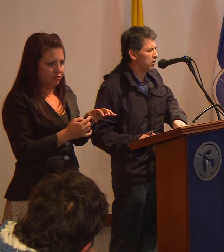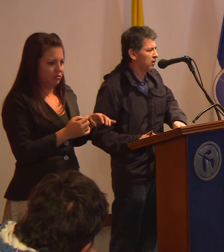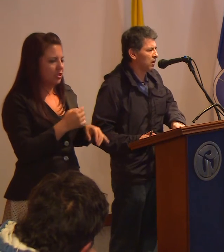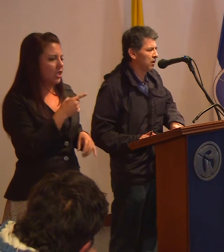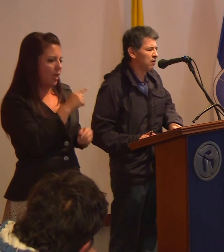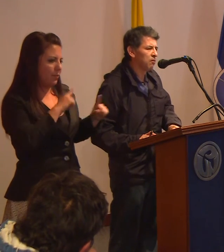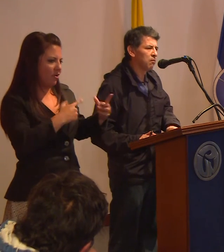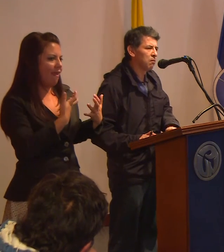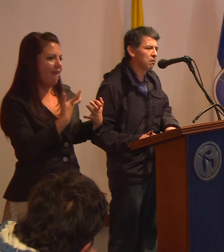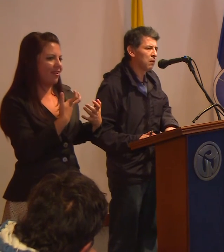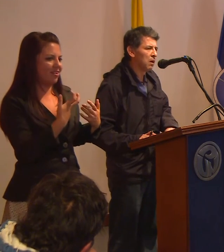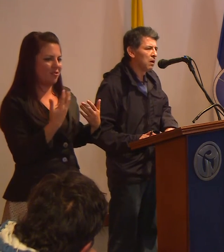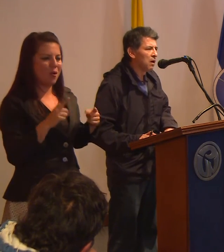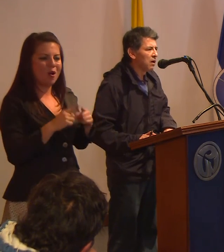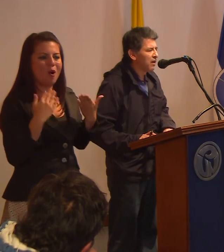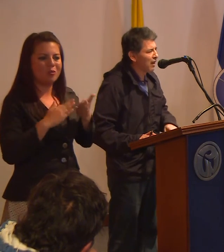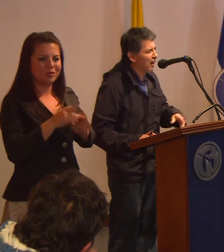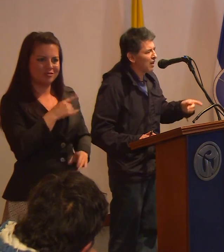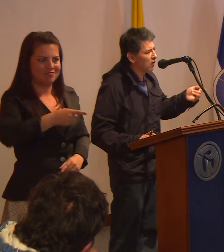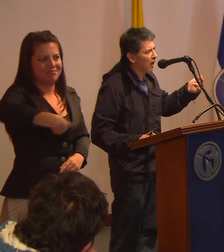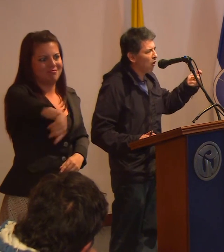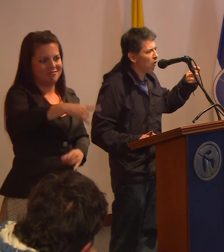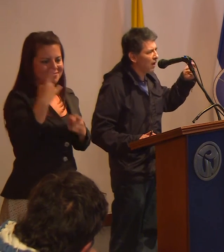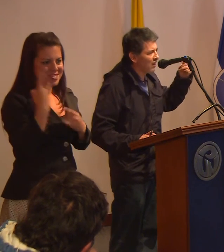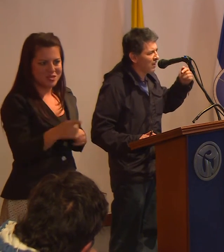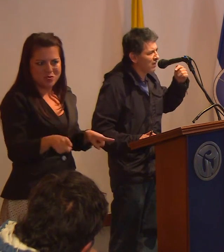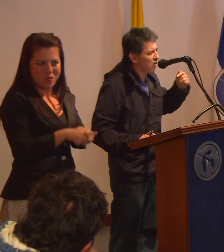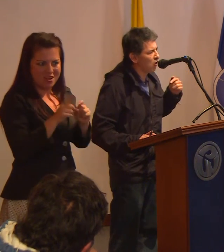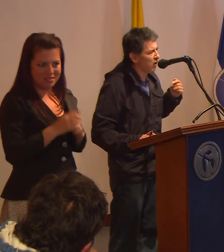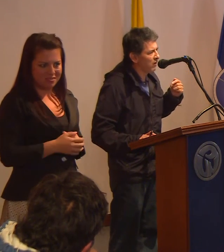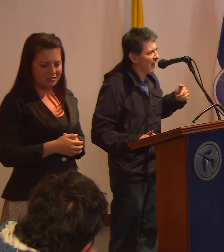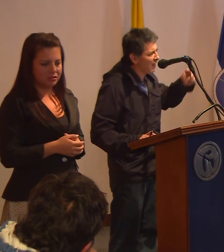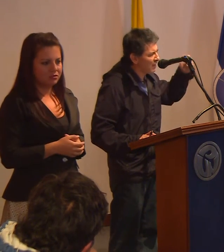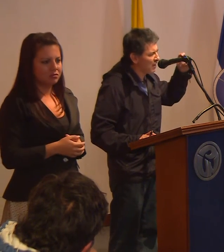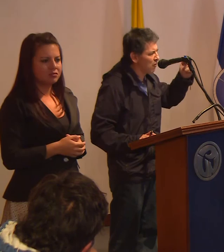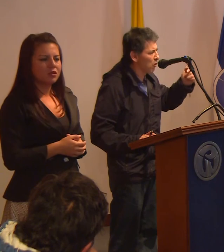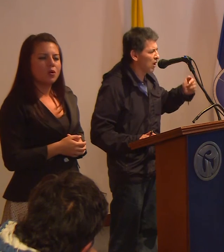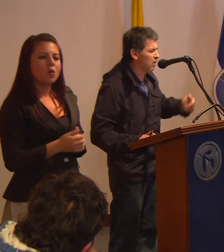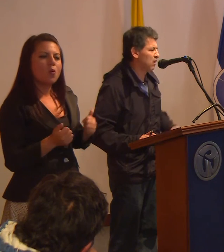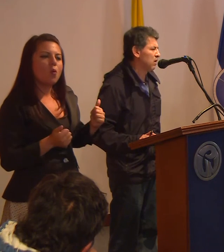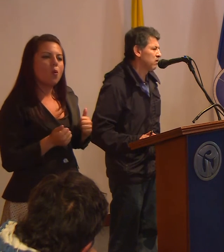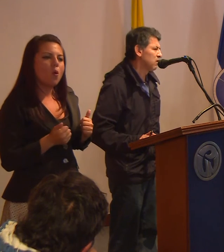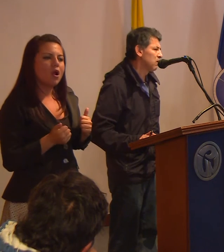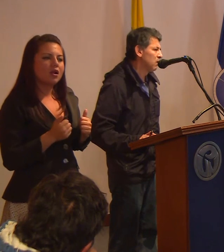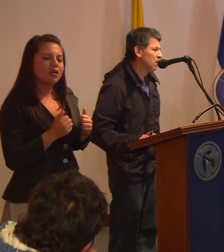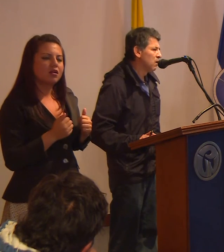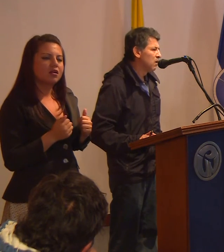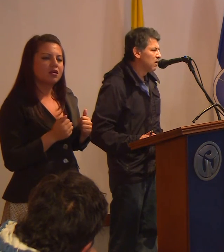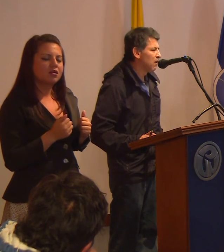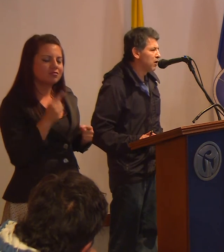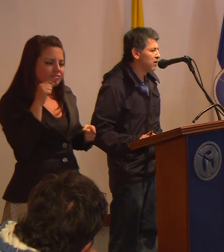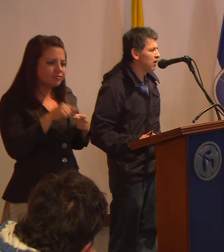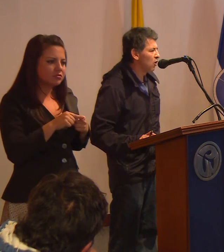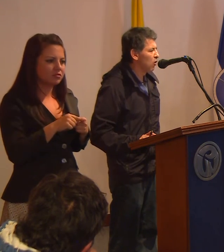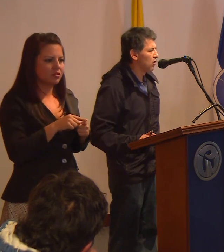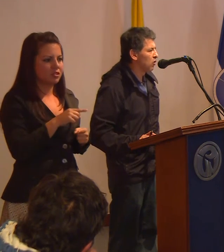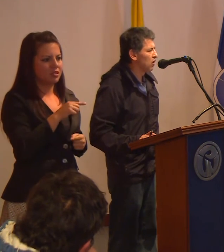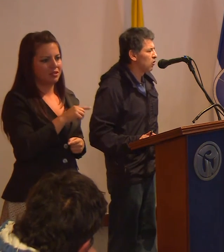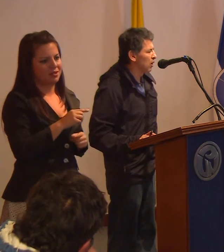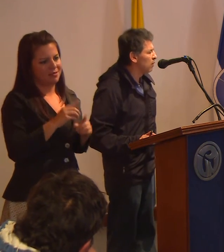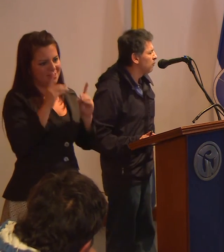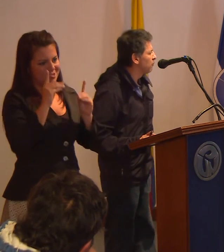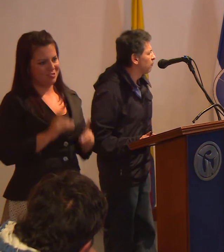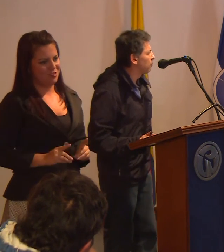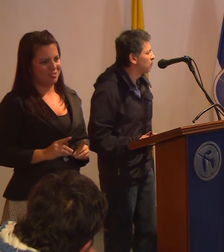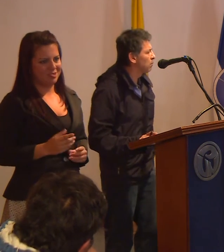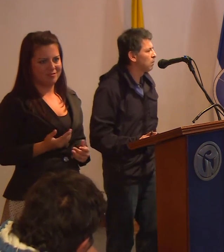comunidad universitaria, y es el relacionado con las decisiones antidemocráticas del Ministerio de Educación